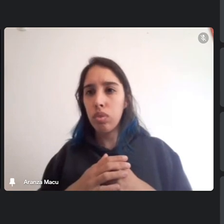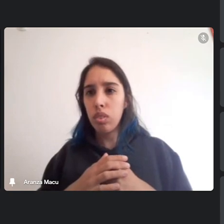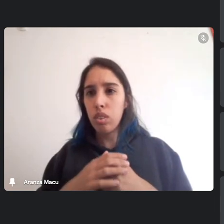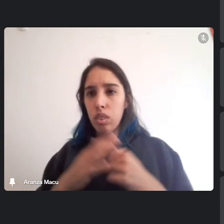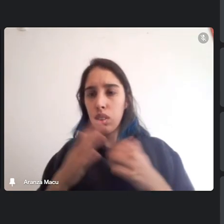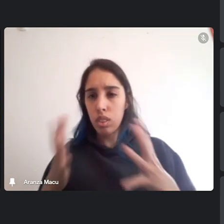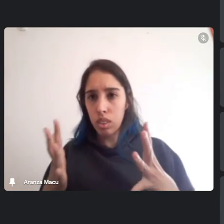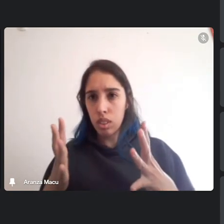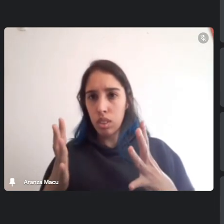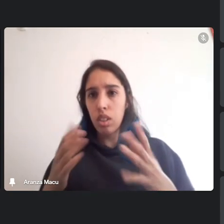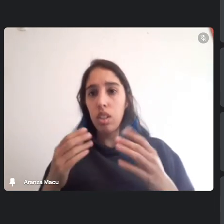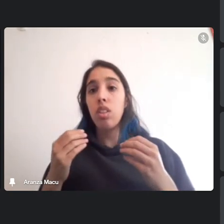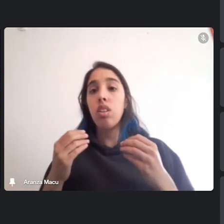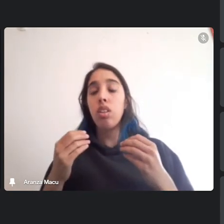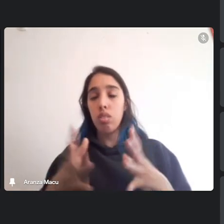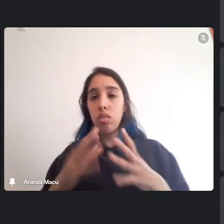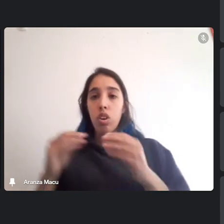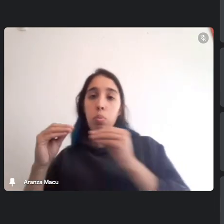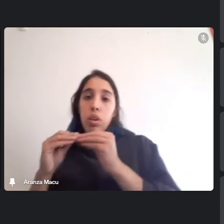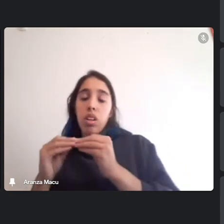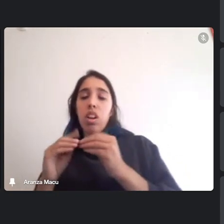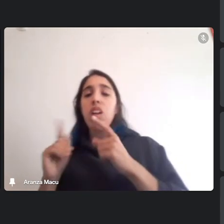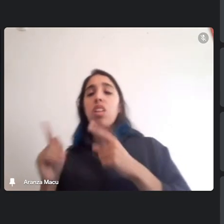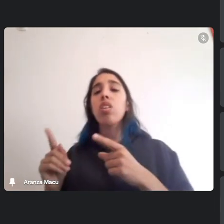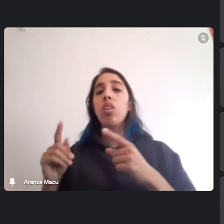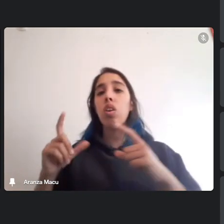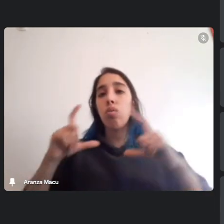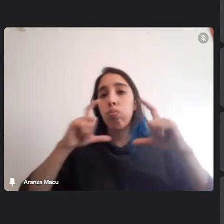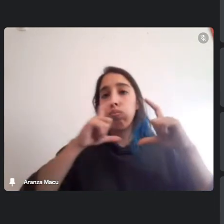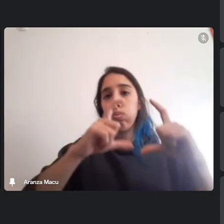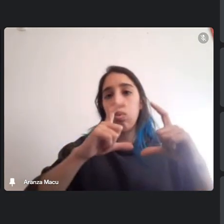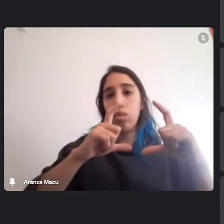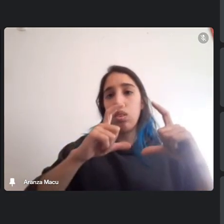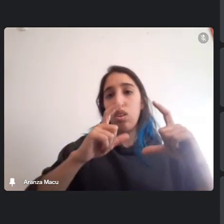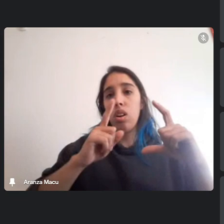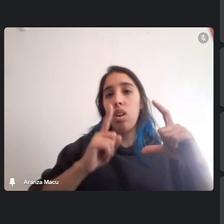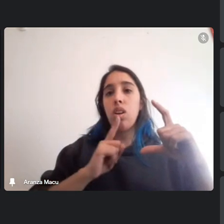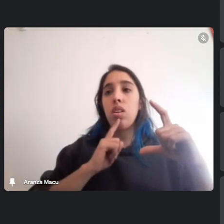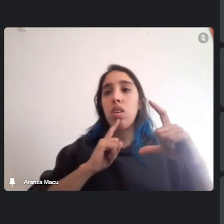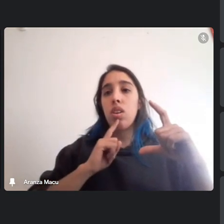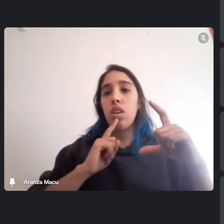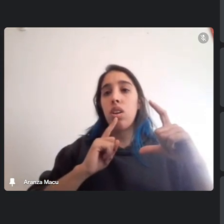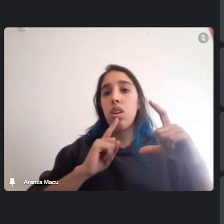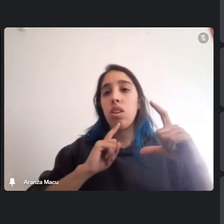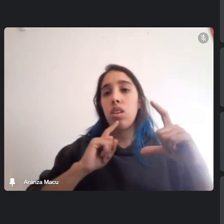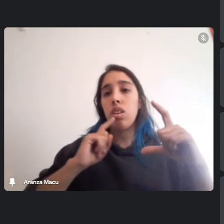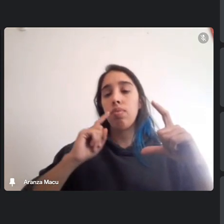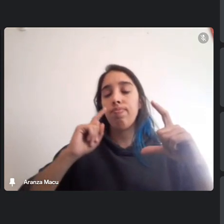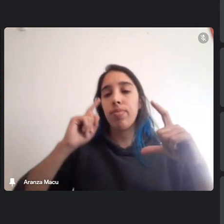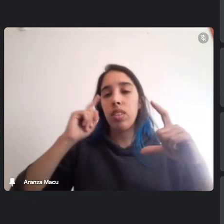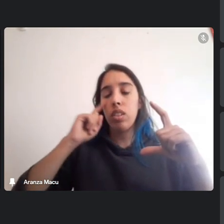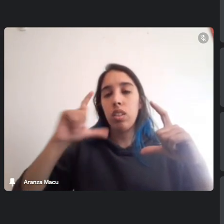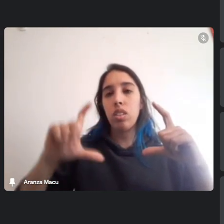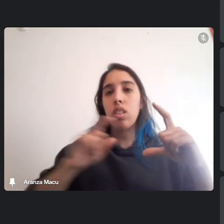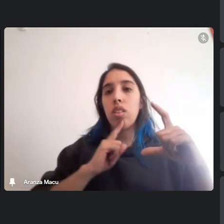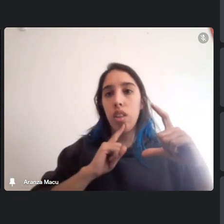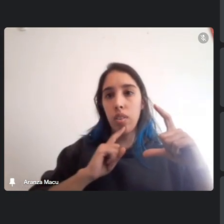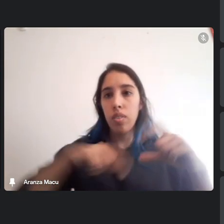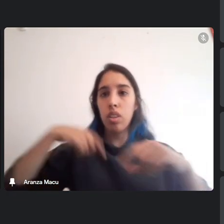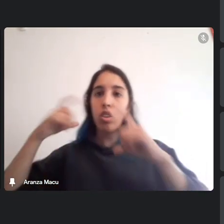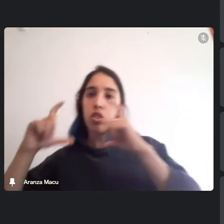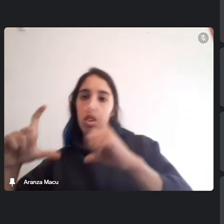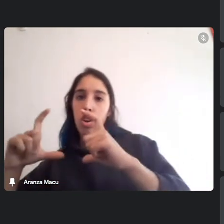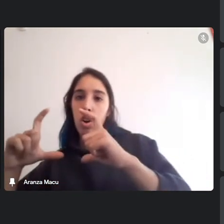las TIC y el desarrollo profesional docente, ¿sí? Claro. Porque esas son situaciones que se